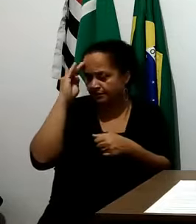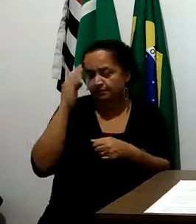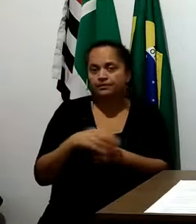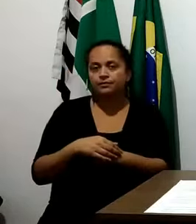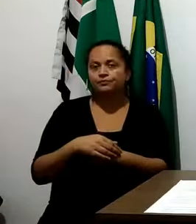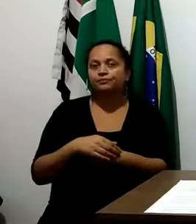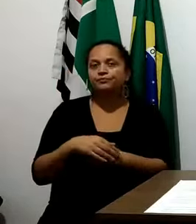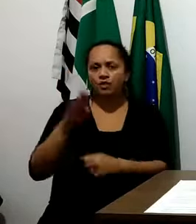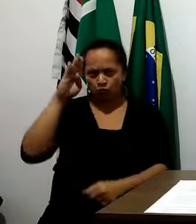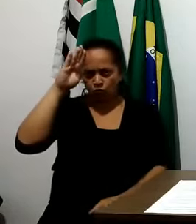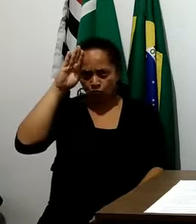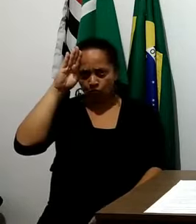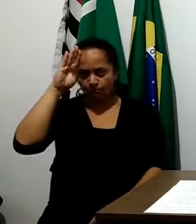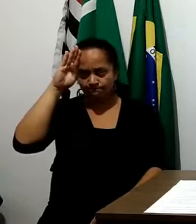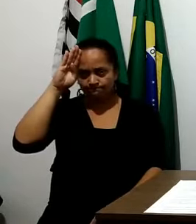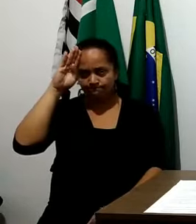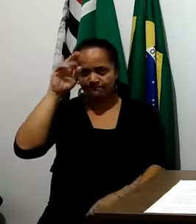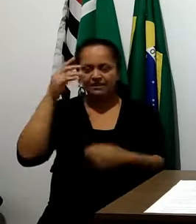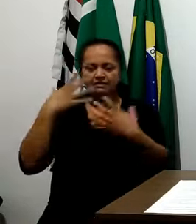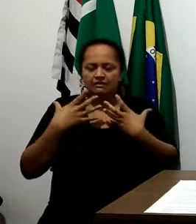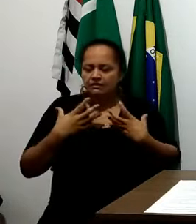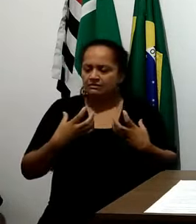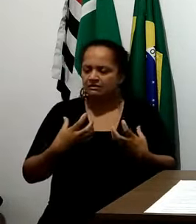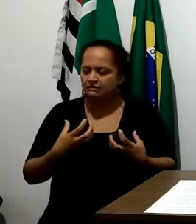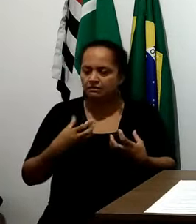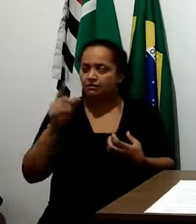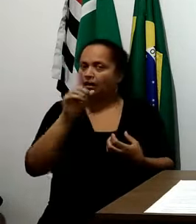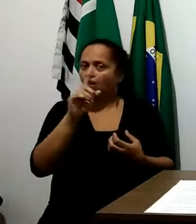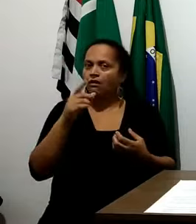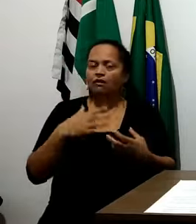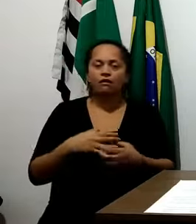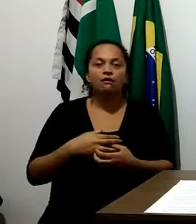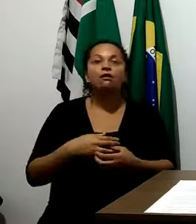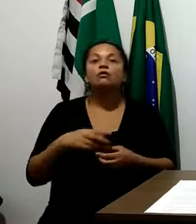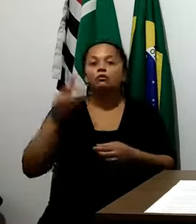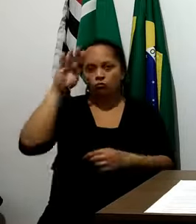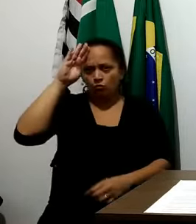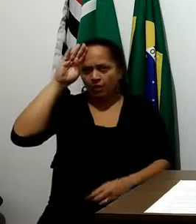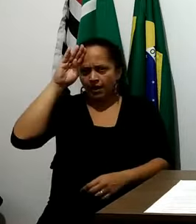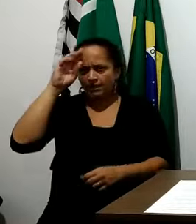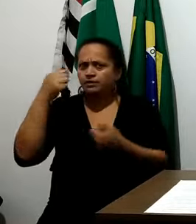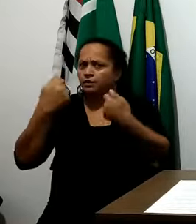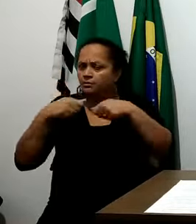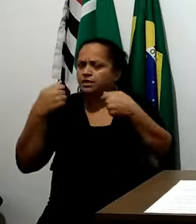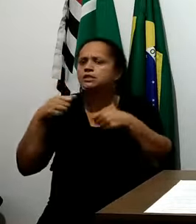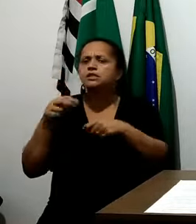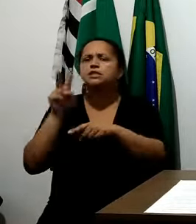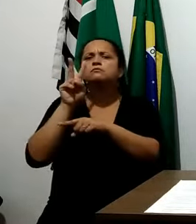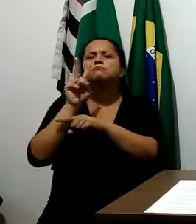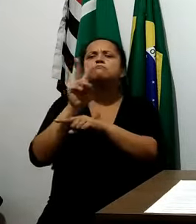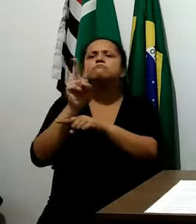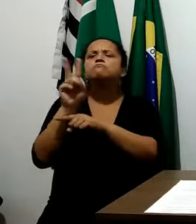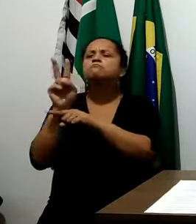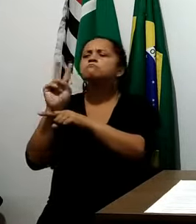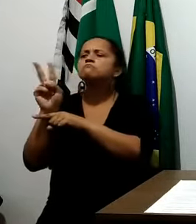não descansa. O papel do guarda é vigiar. Enquanto ele estiver de serviço,